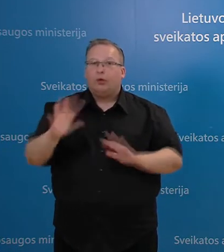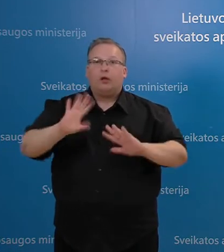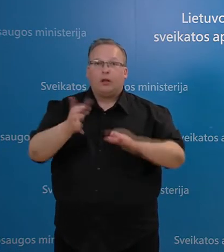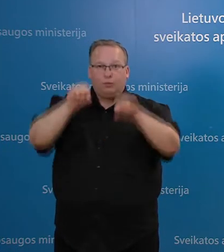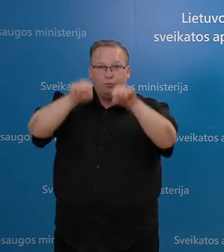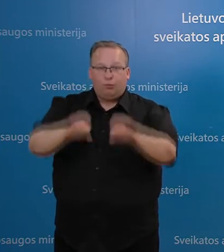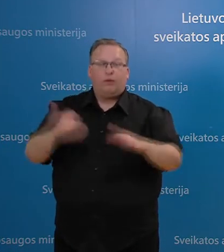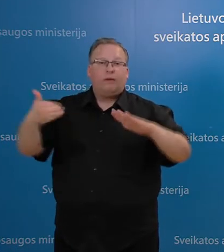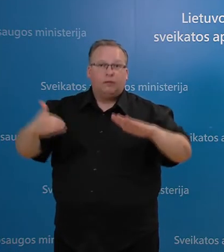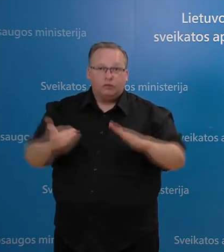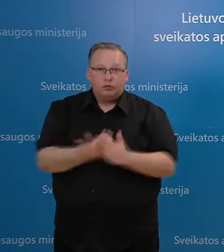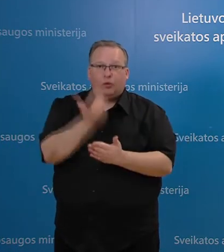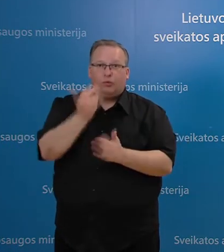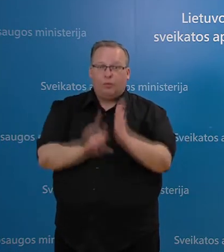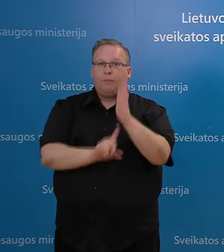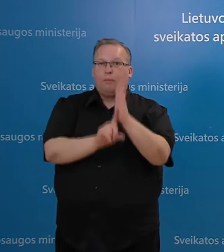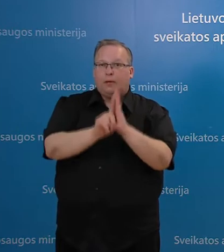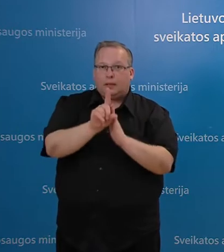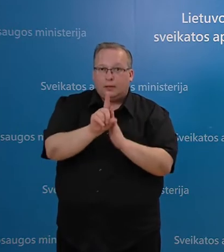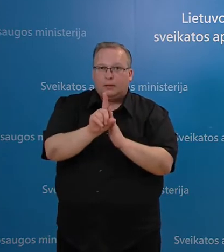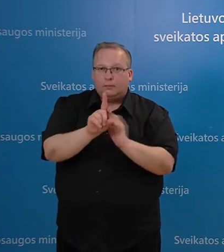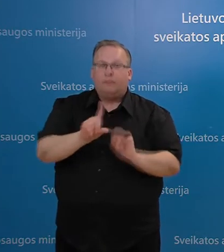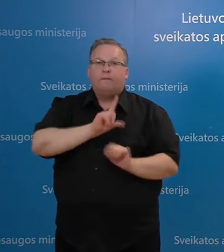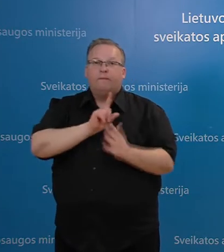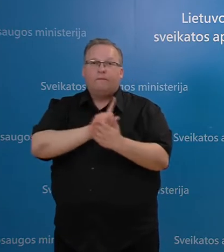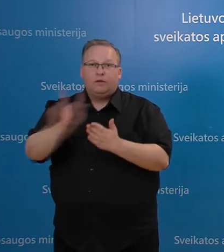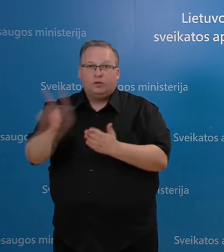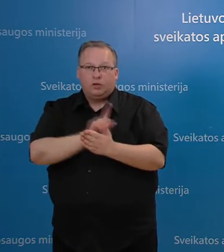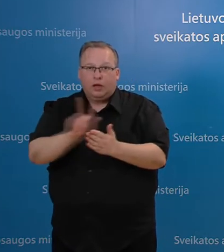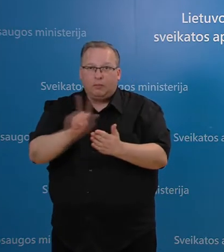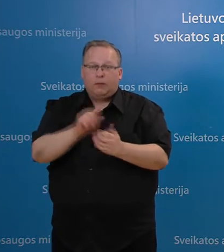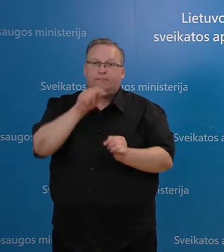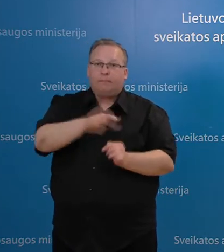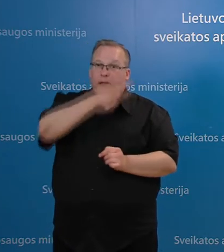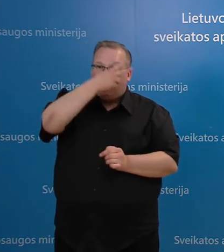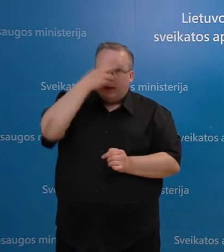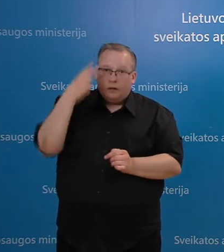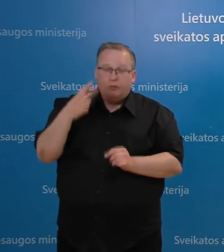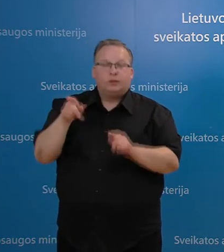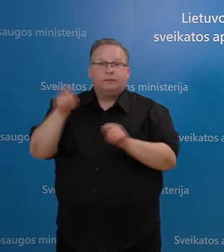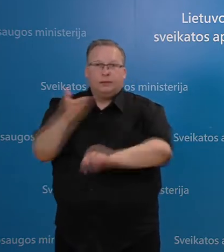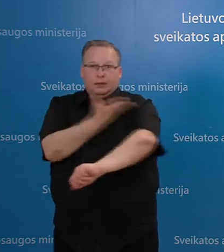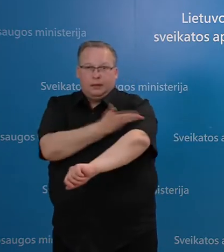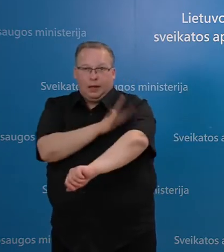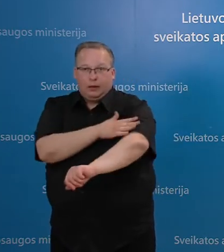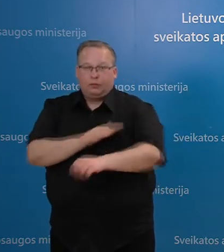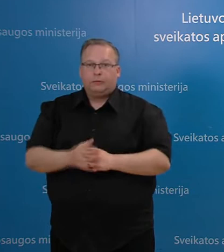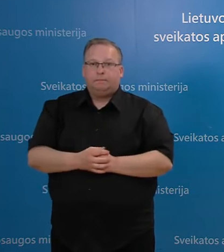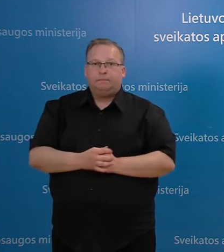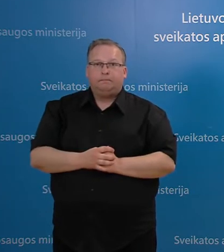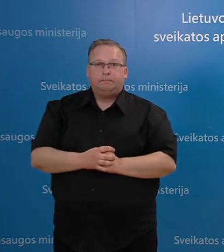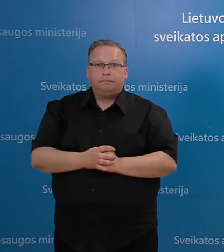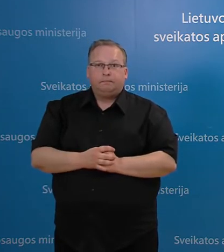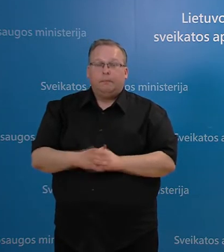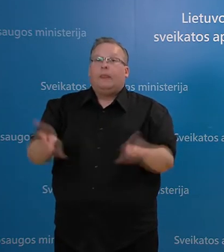galima atnaujinti pilnai judėjimą tarp Lietuvos ir Lenkijos.